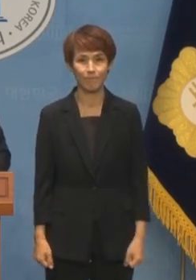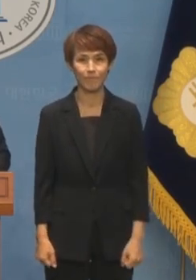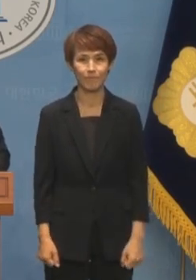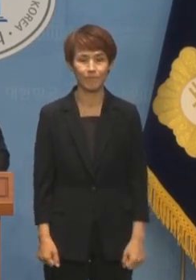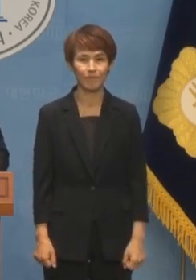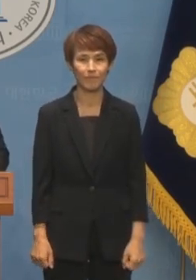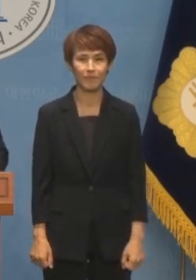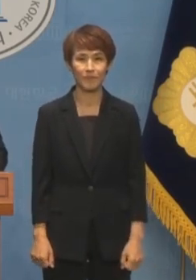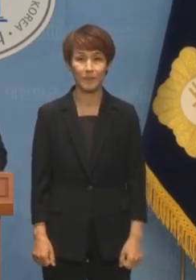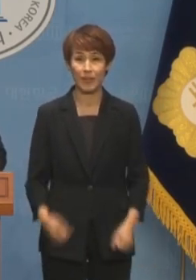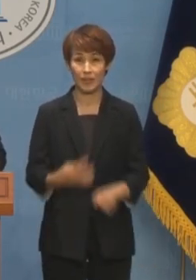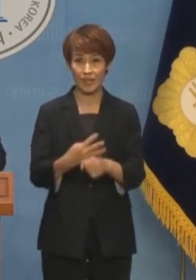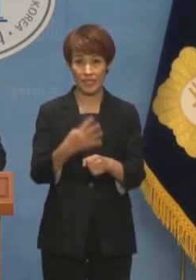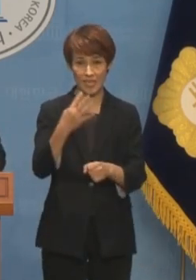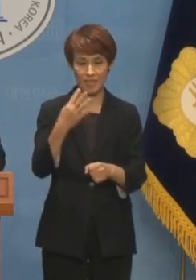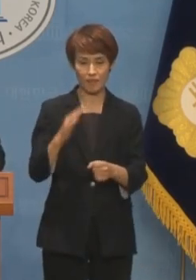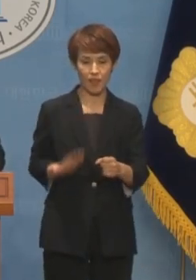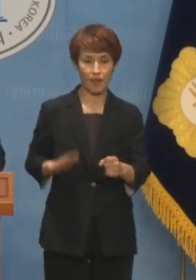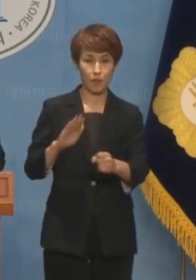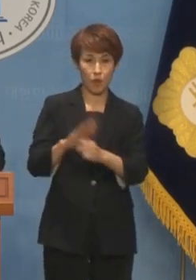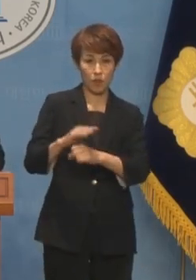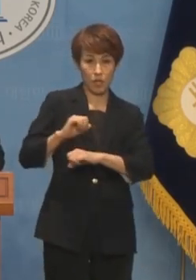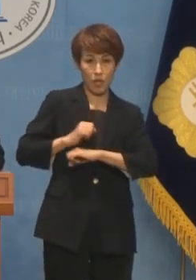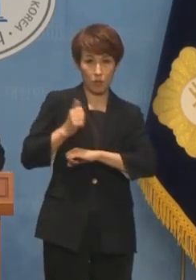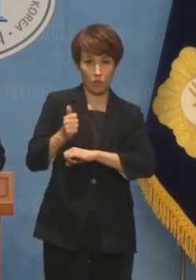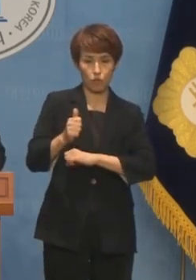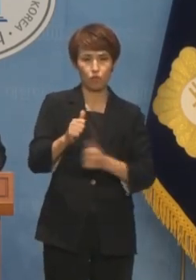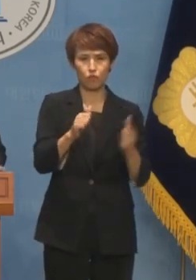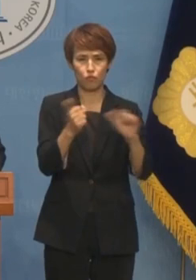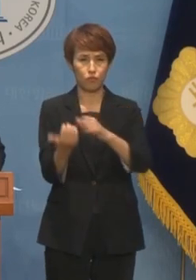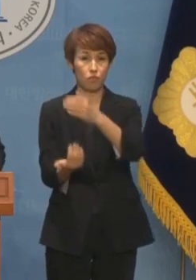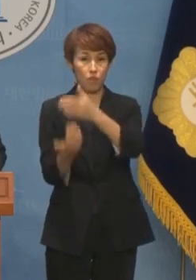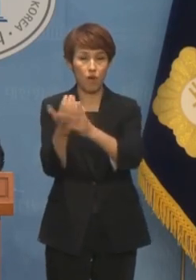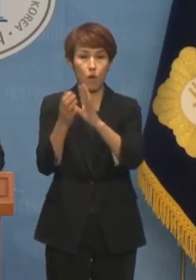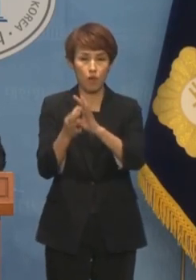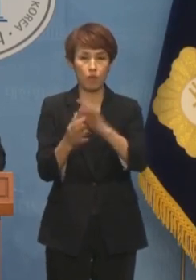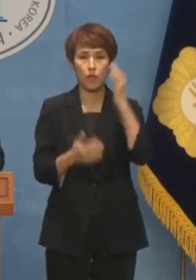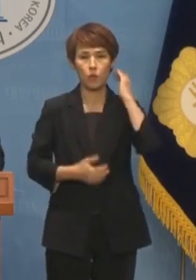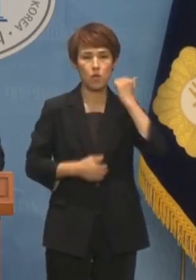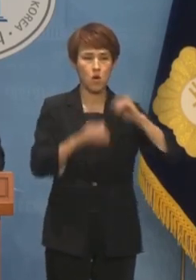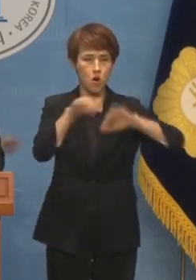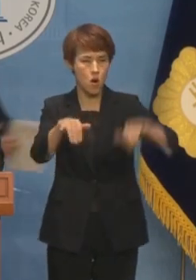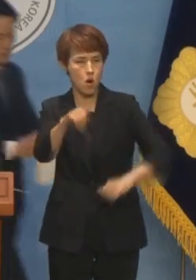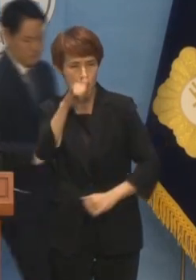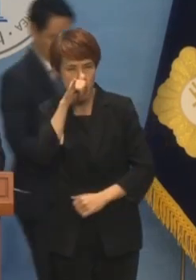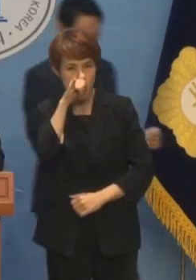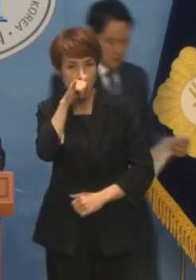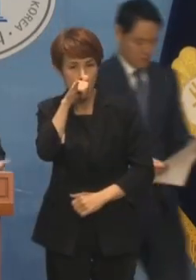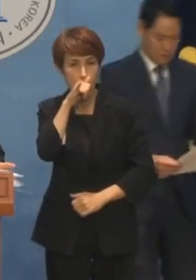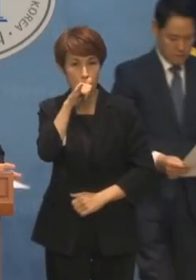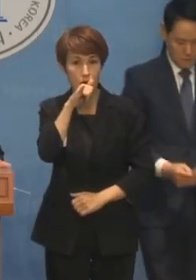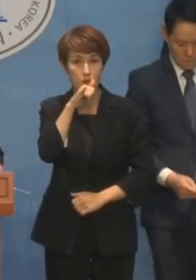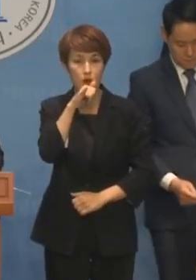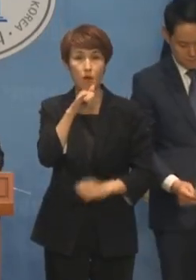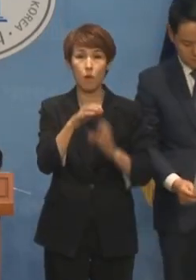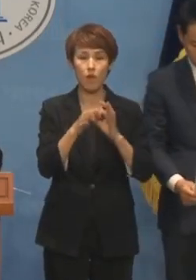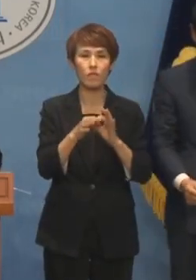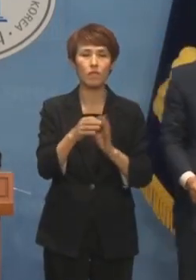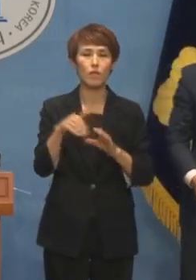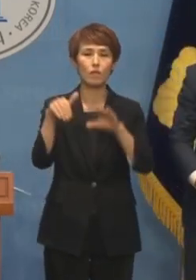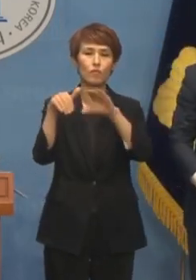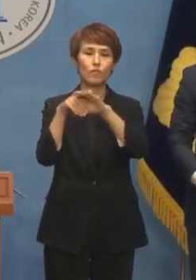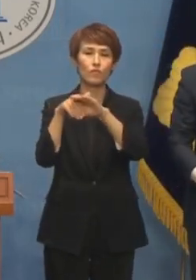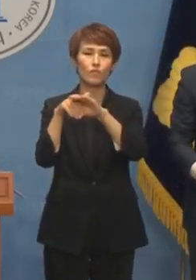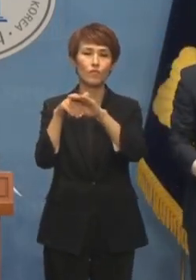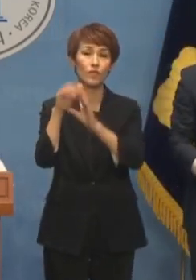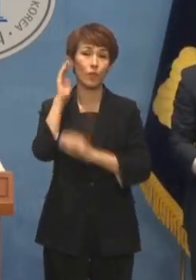4시에 저희 해병대원 순직 사건 대통령 개입 의혹 관련해서 저희 전직 문재인 정부